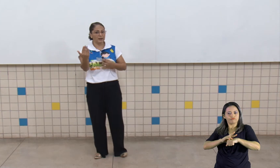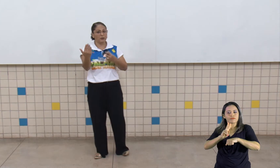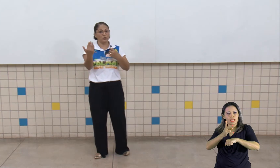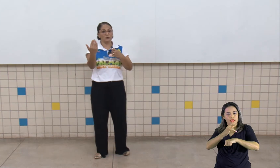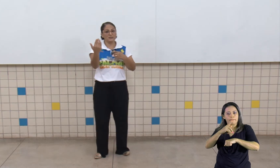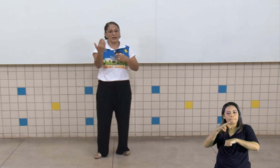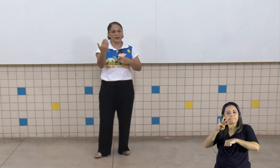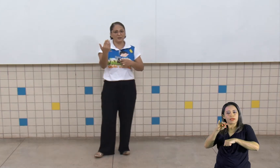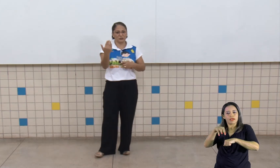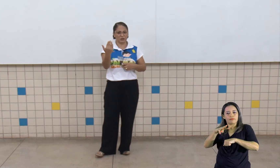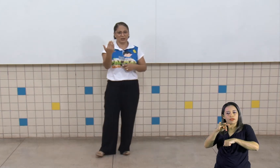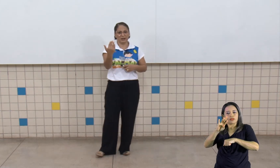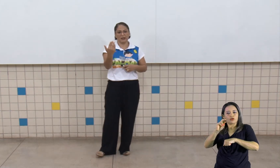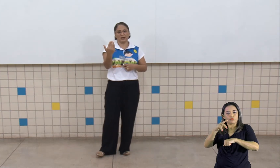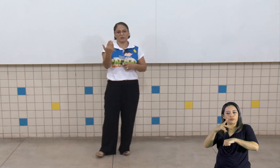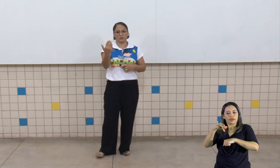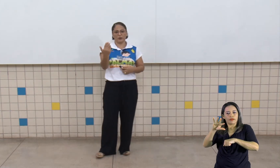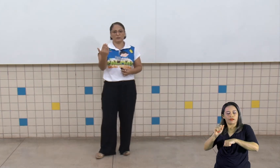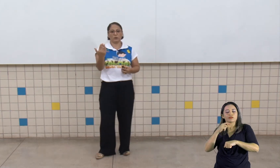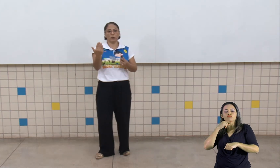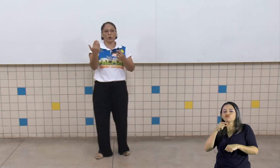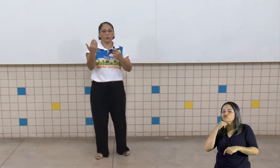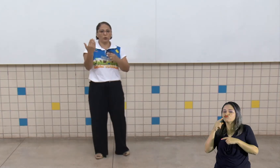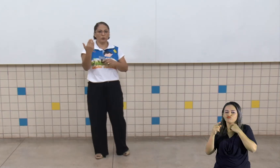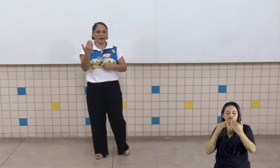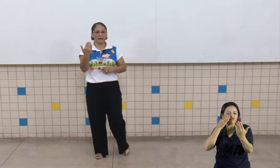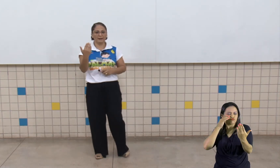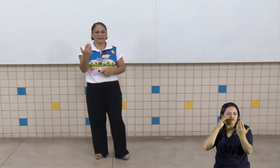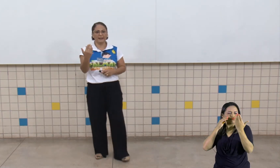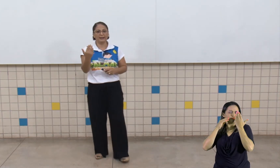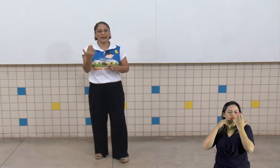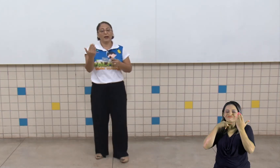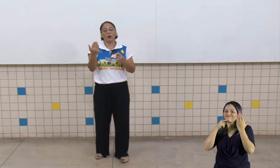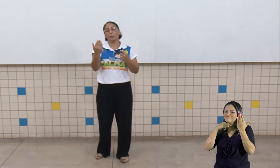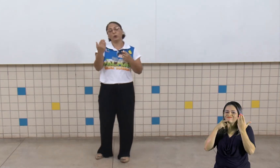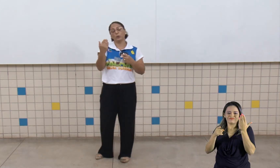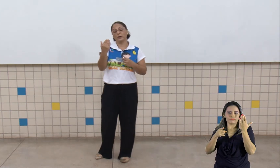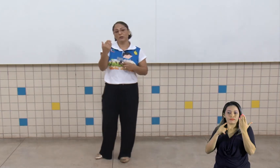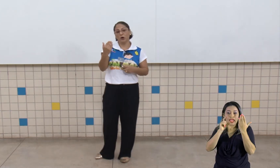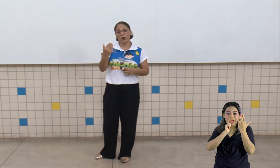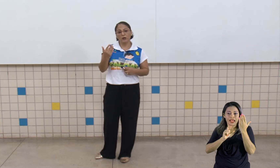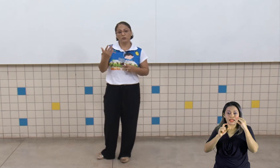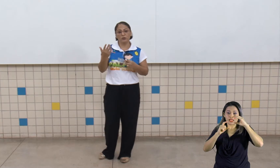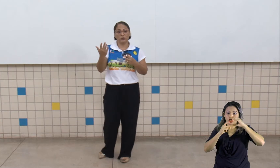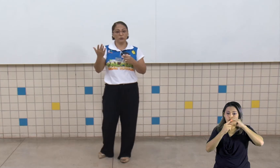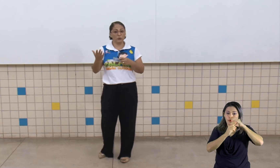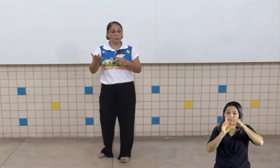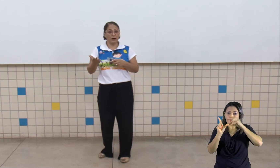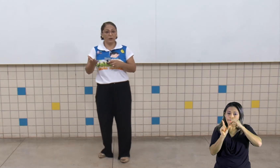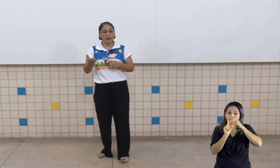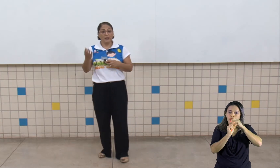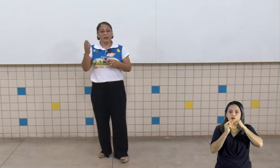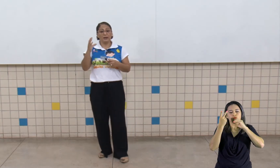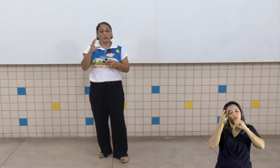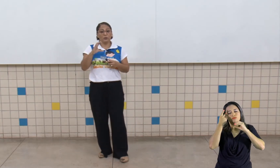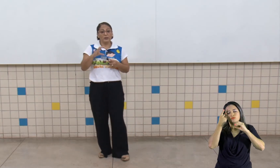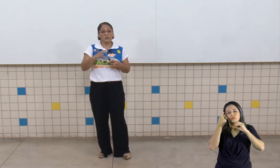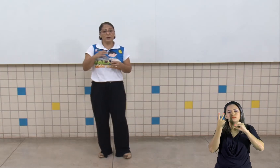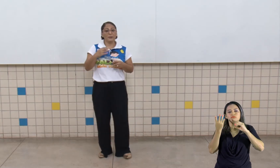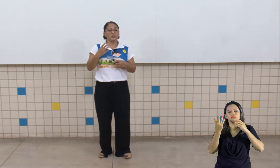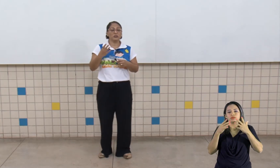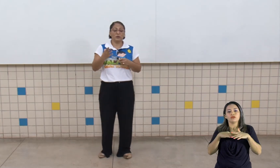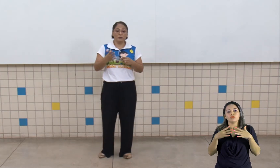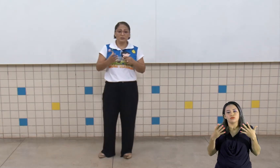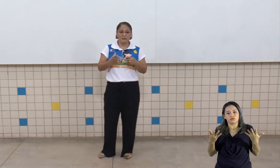hipermetropia, ele não consegue enxergar de perto. O globo ocular dele é um pouco menor do que o normal e com